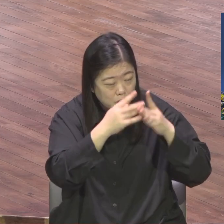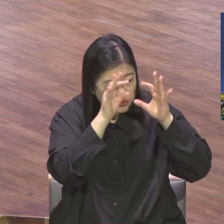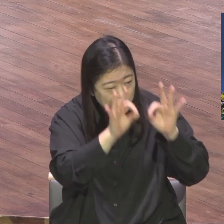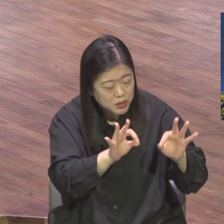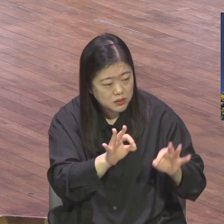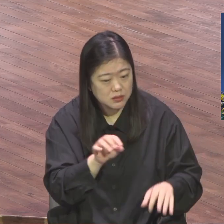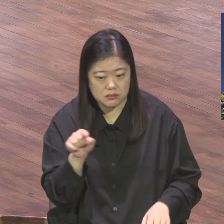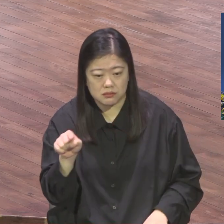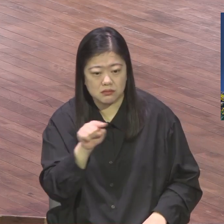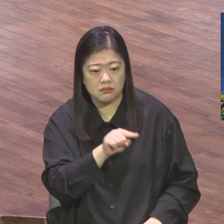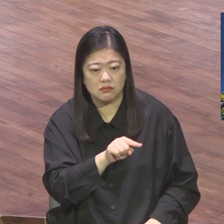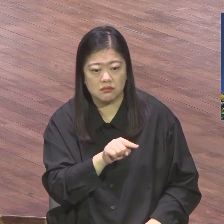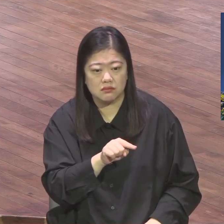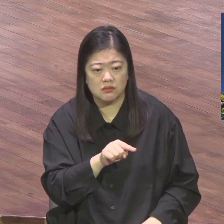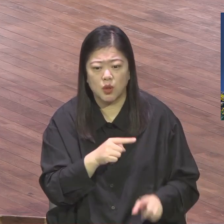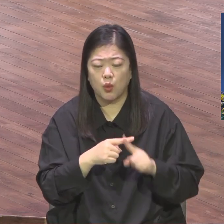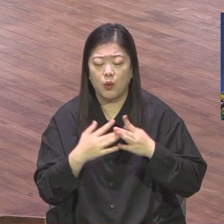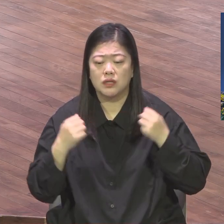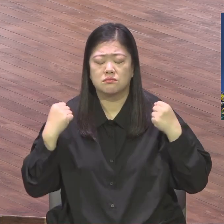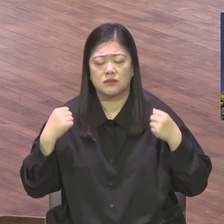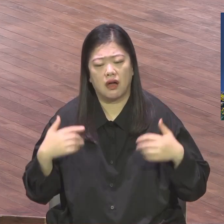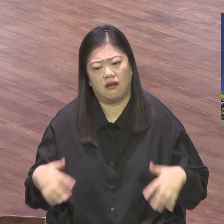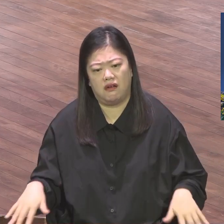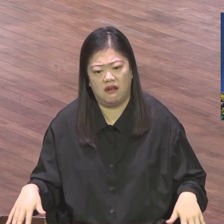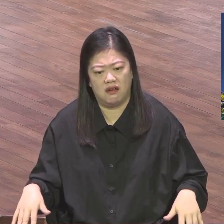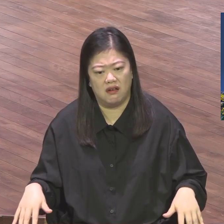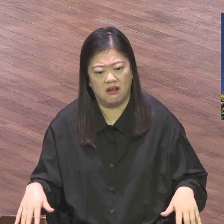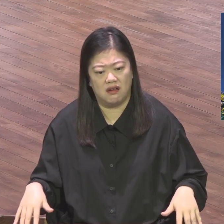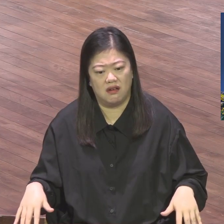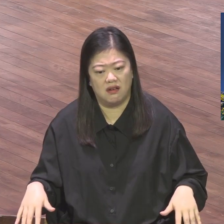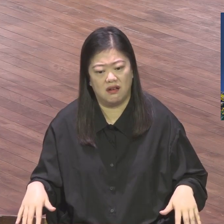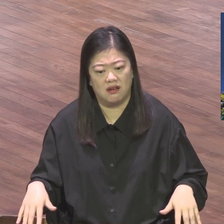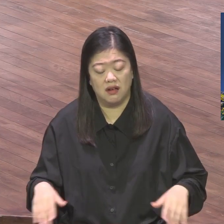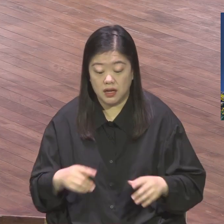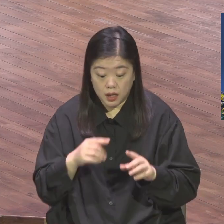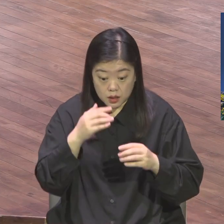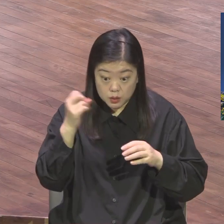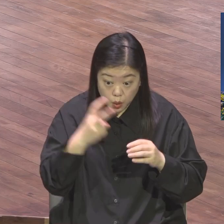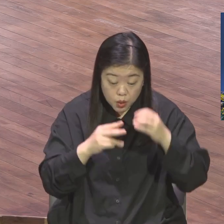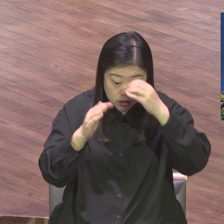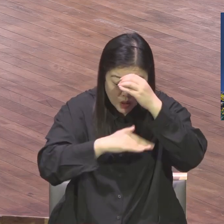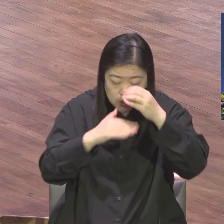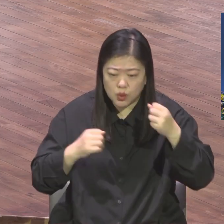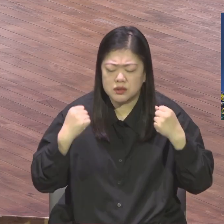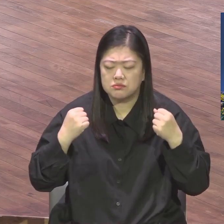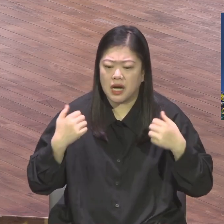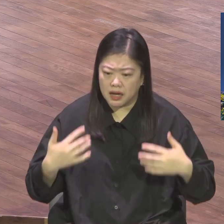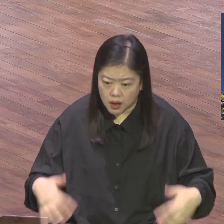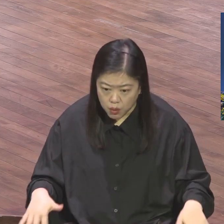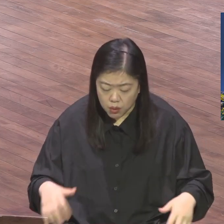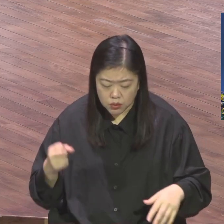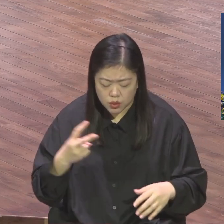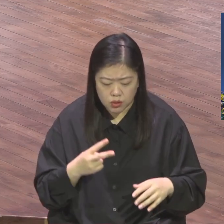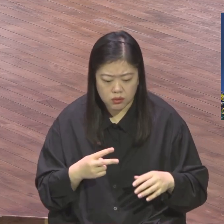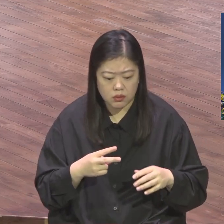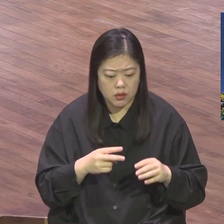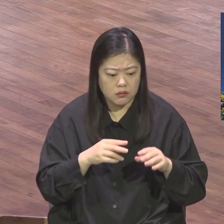교인들이 그냥 힘을 다 잃어버린 이유가 뭐냐? 그래서 사회에 나가서